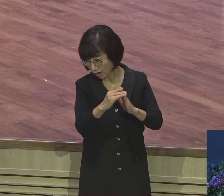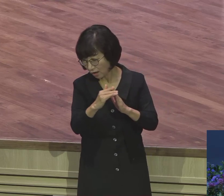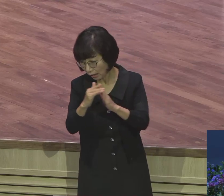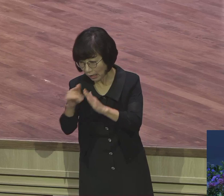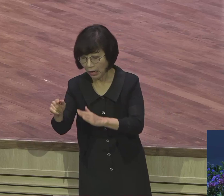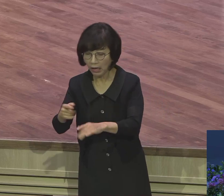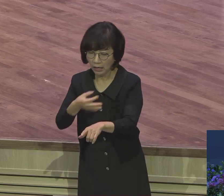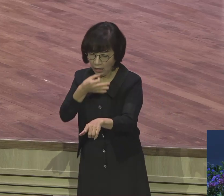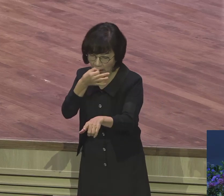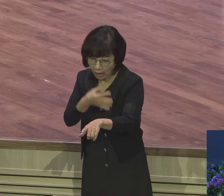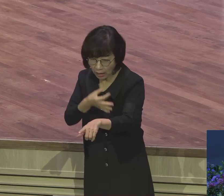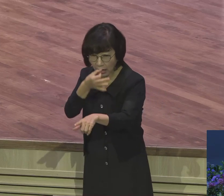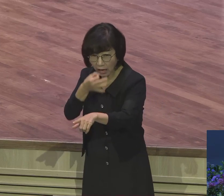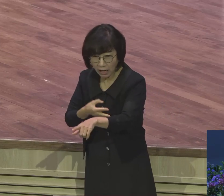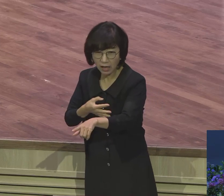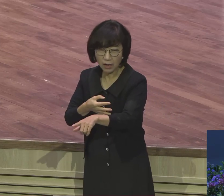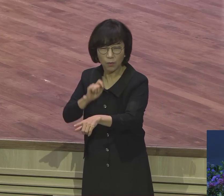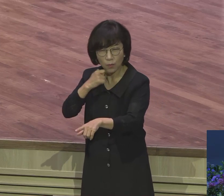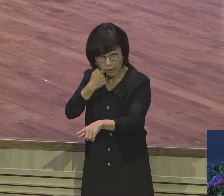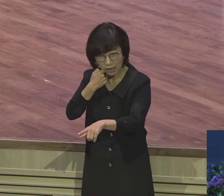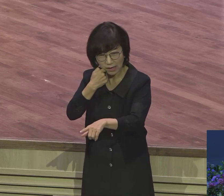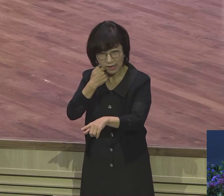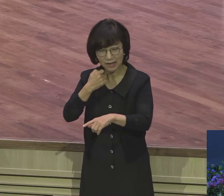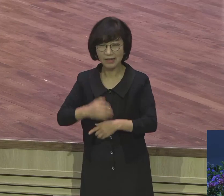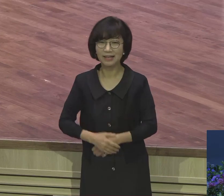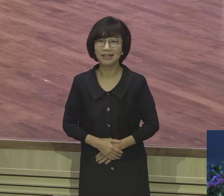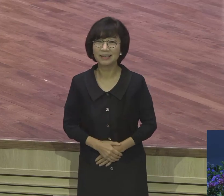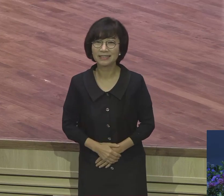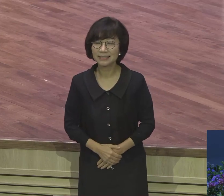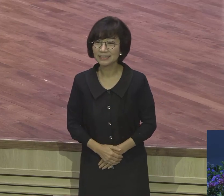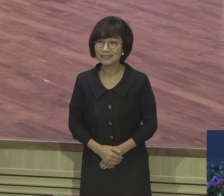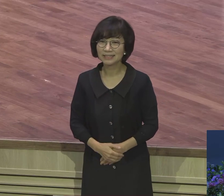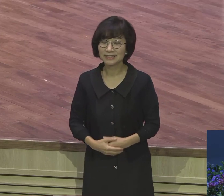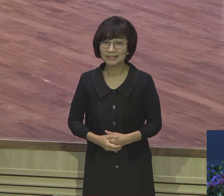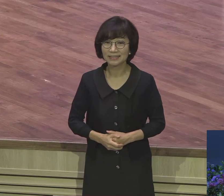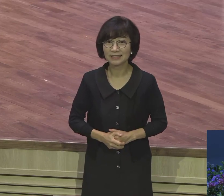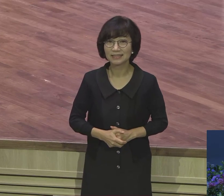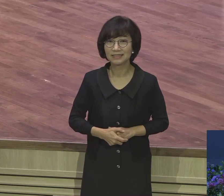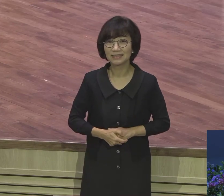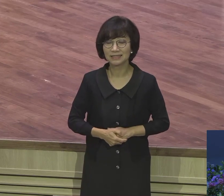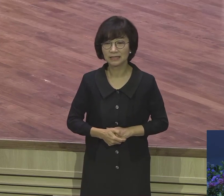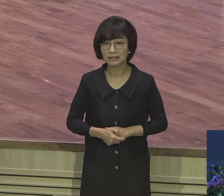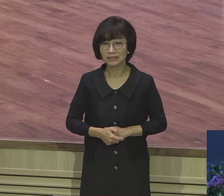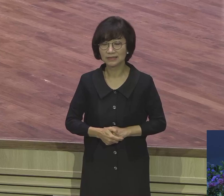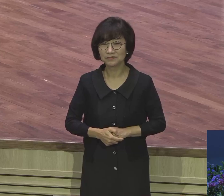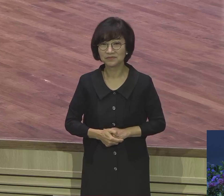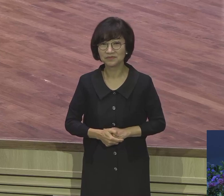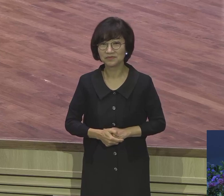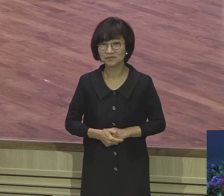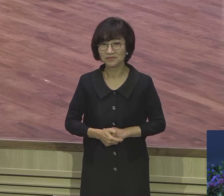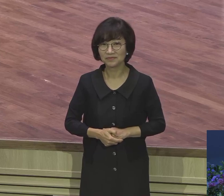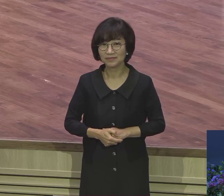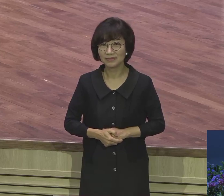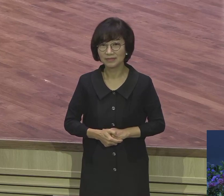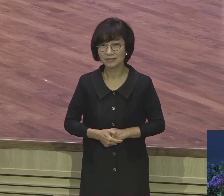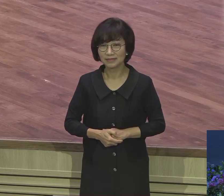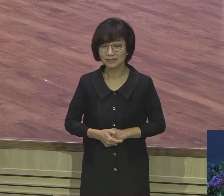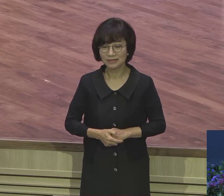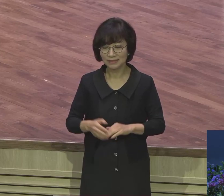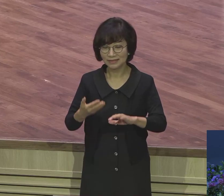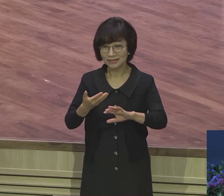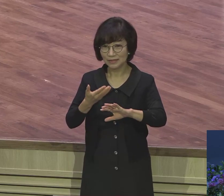많아요. 다 털어져 있어요. 원형이. 외국에 사는 23, 24명은 제정신이 아니에요. 하나같이 다